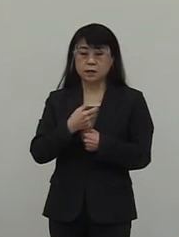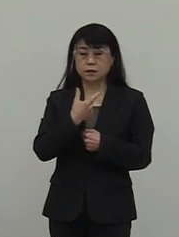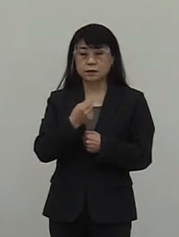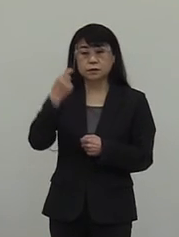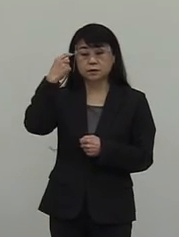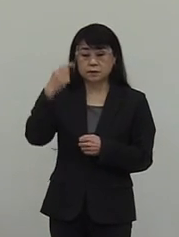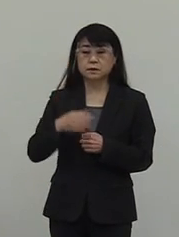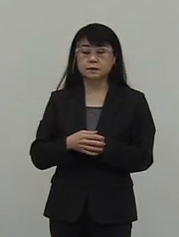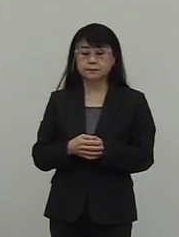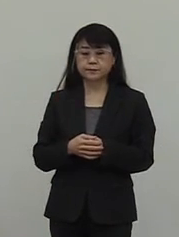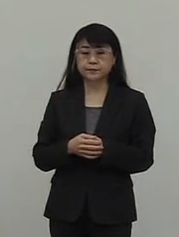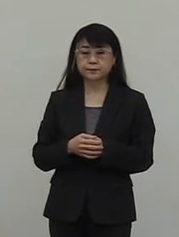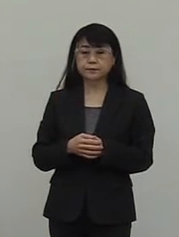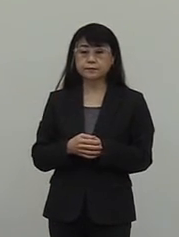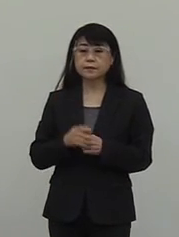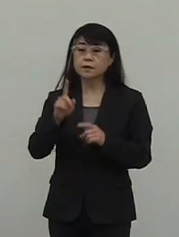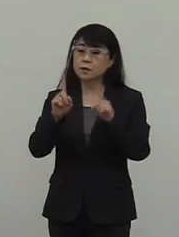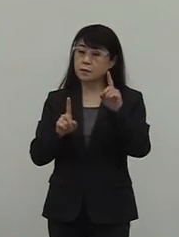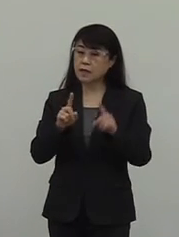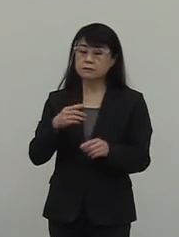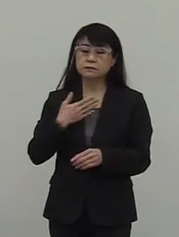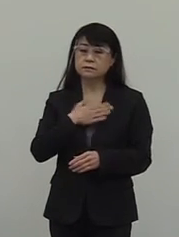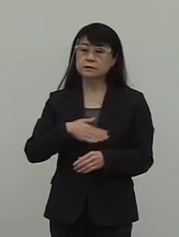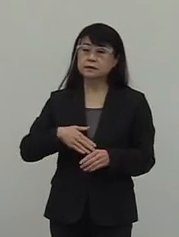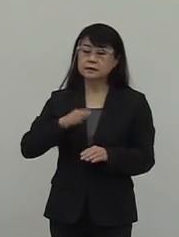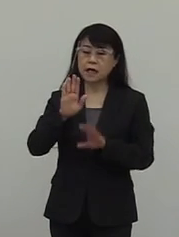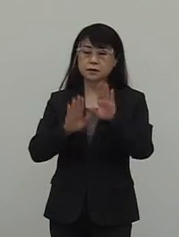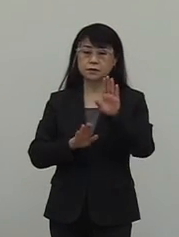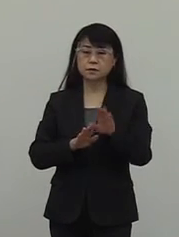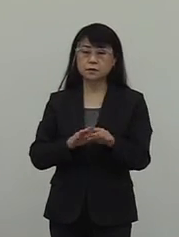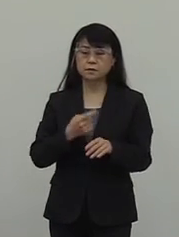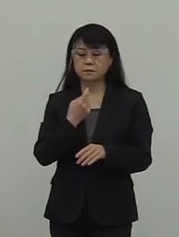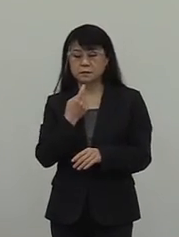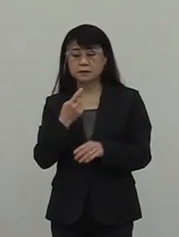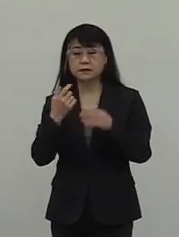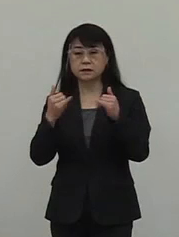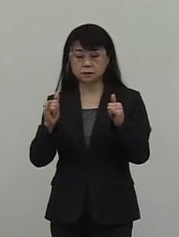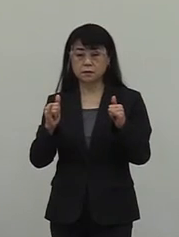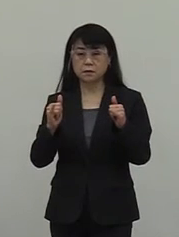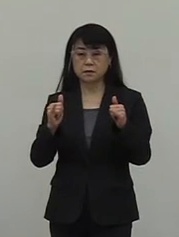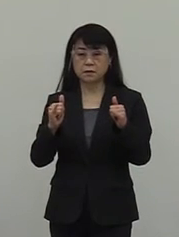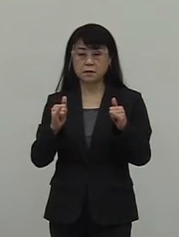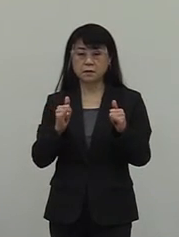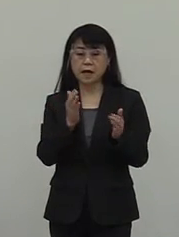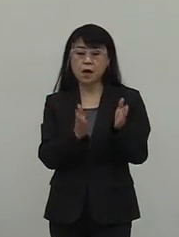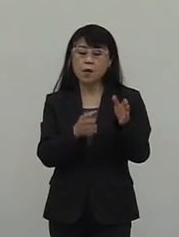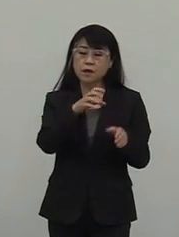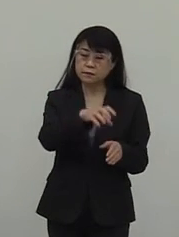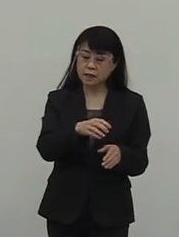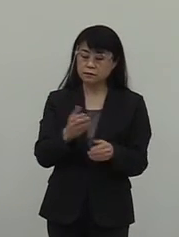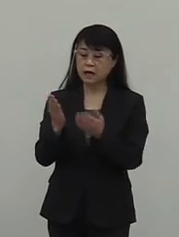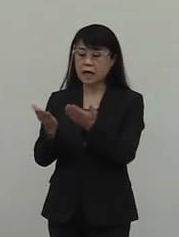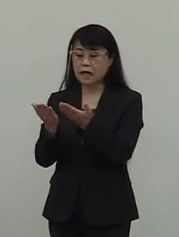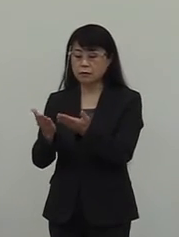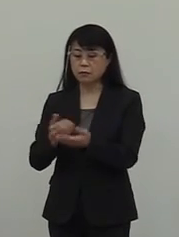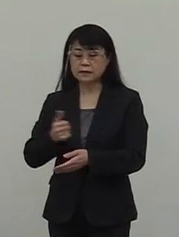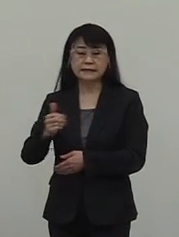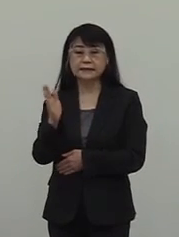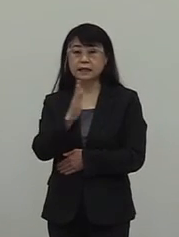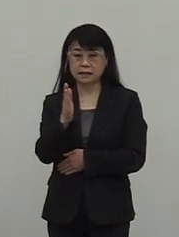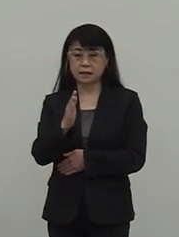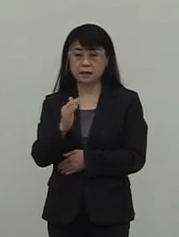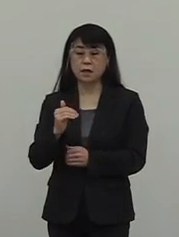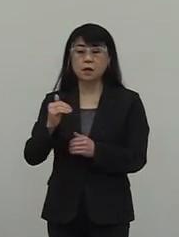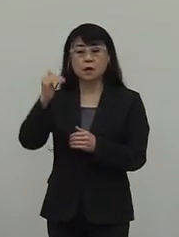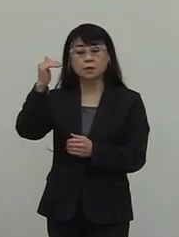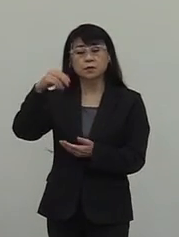のかなと思います。体調が悪い方は、あのそういう園とか学校に行かない、それから大人の方